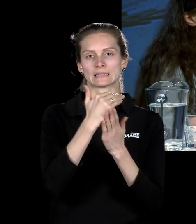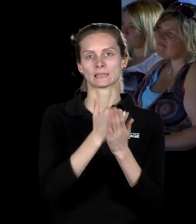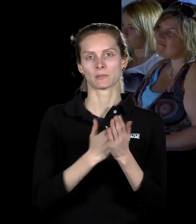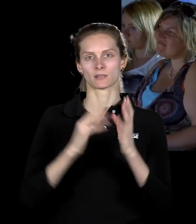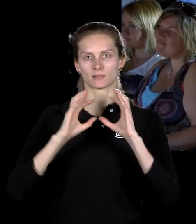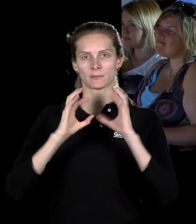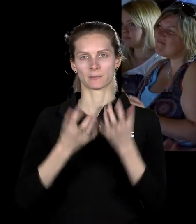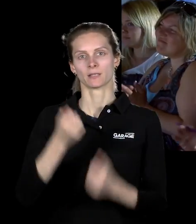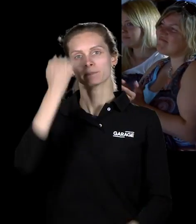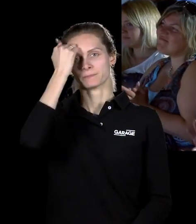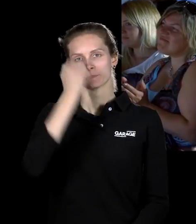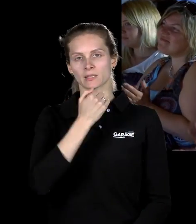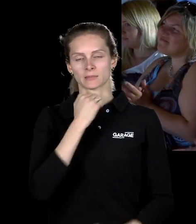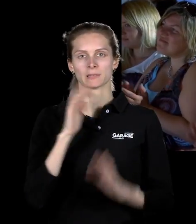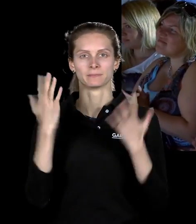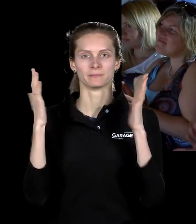Спасибо.